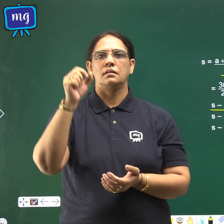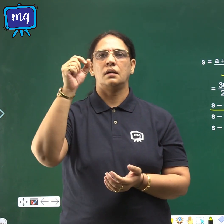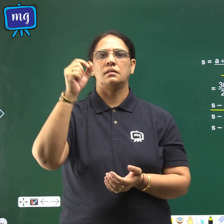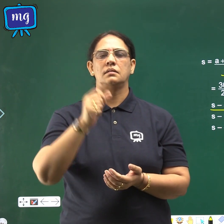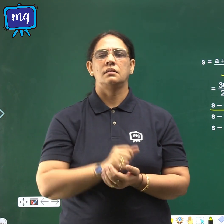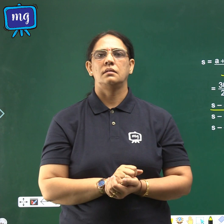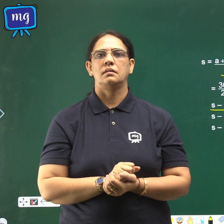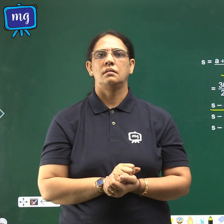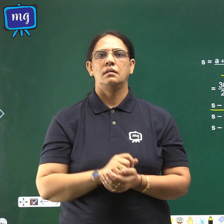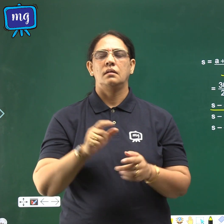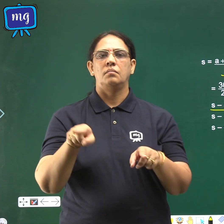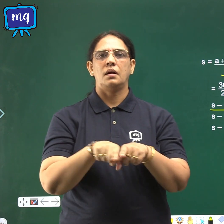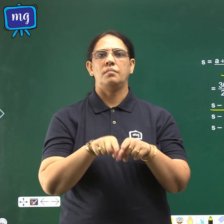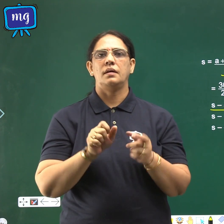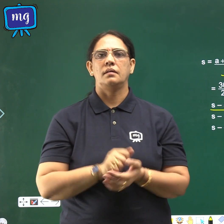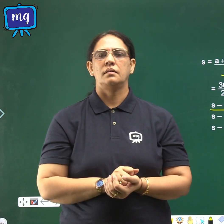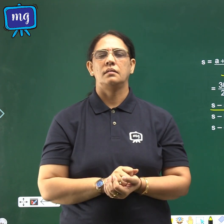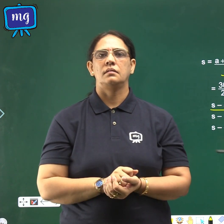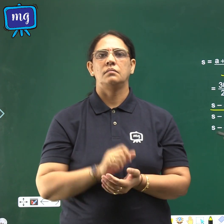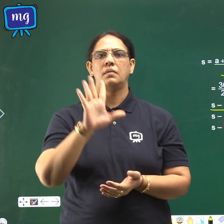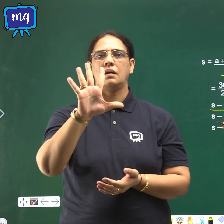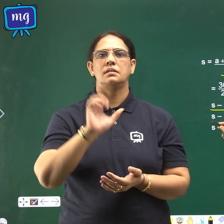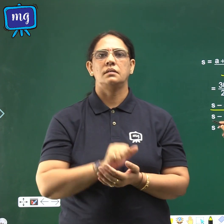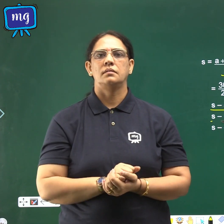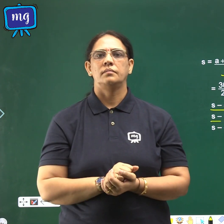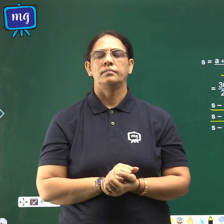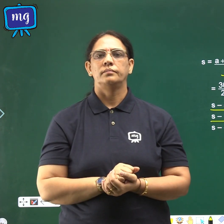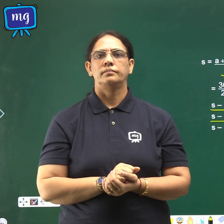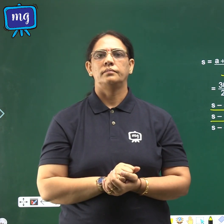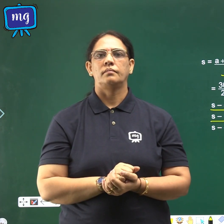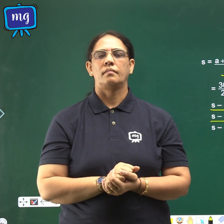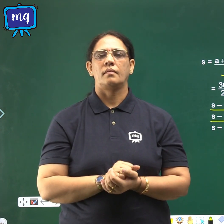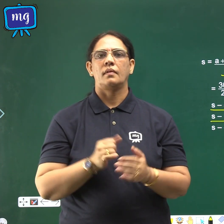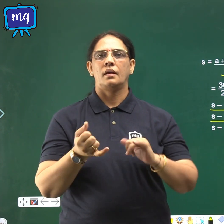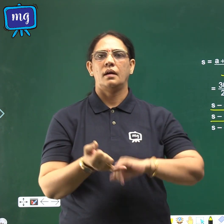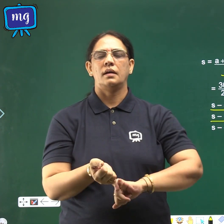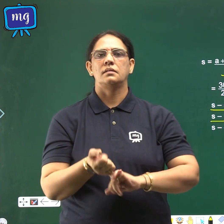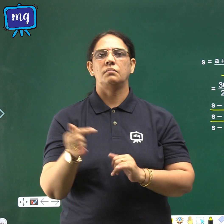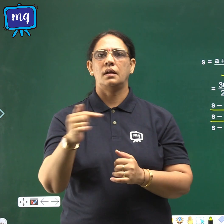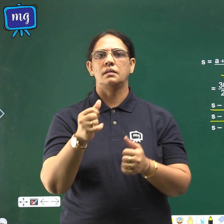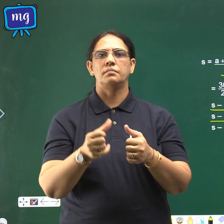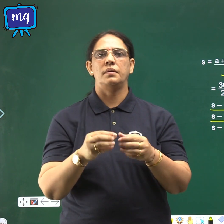10 बराबर 5। एस माइनस बी